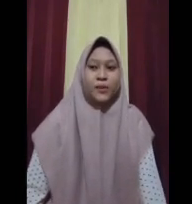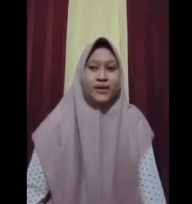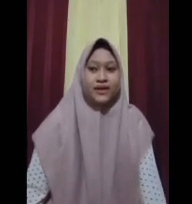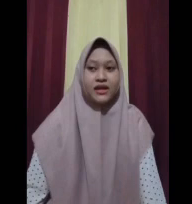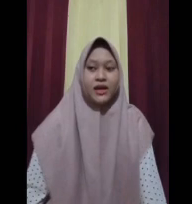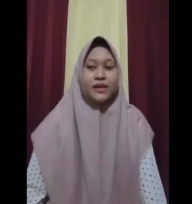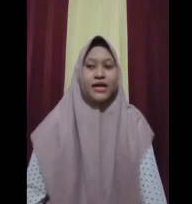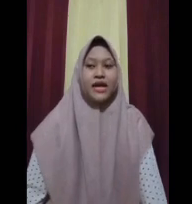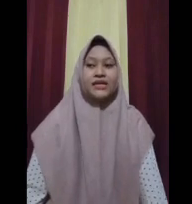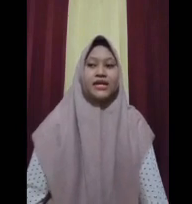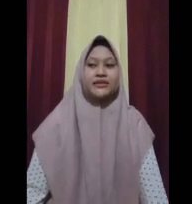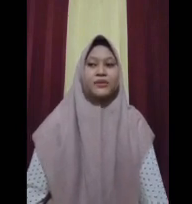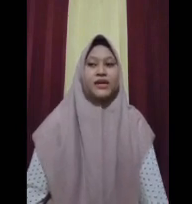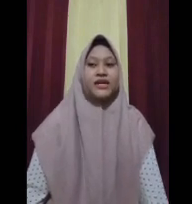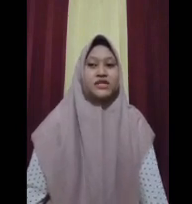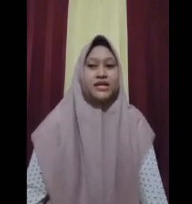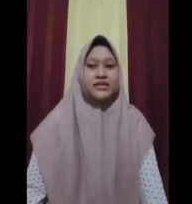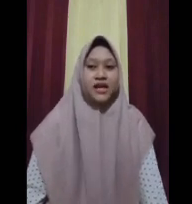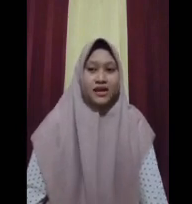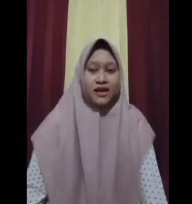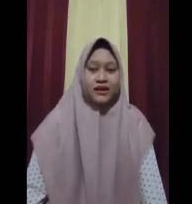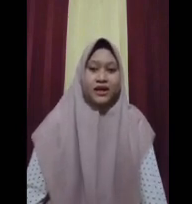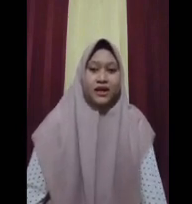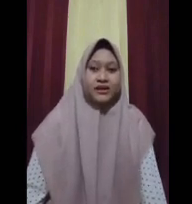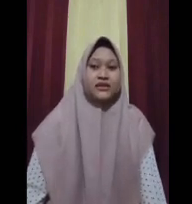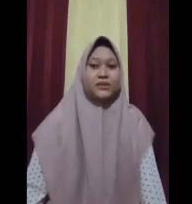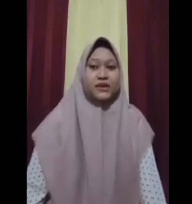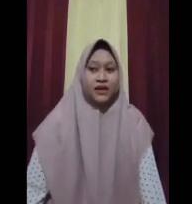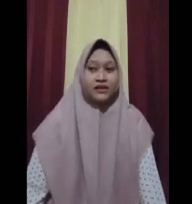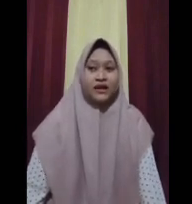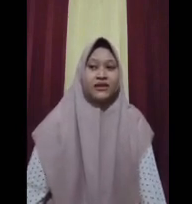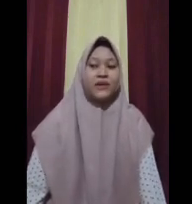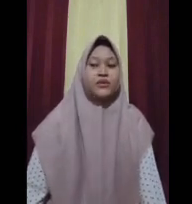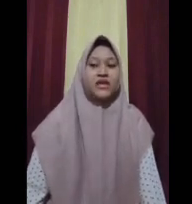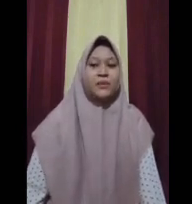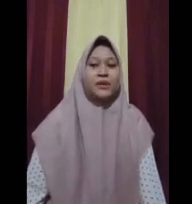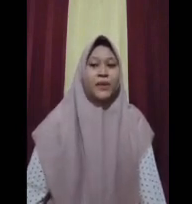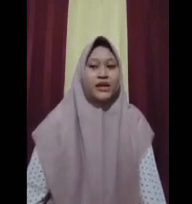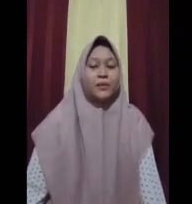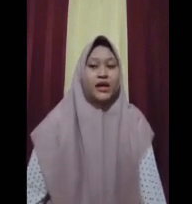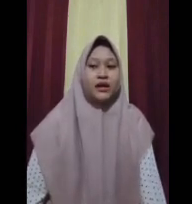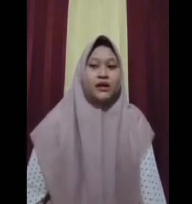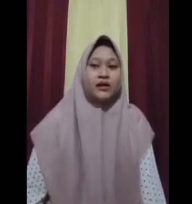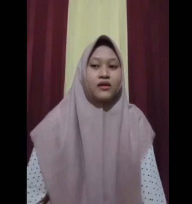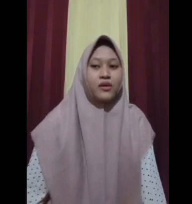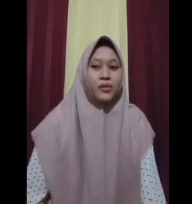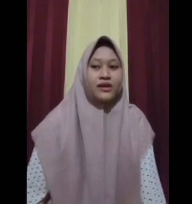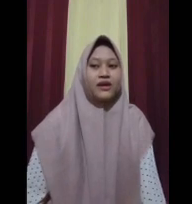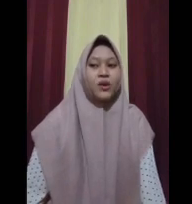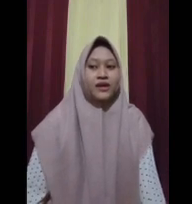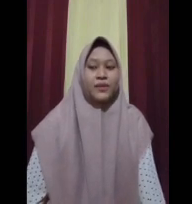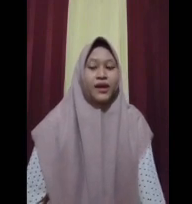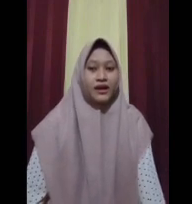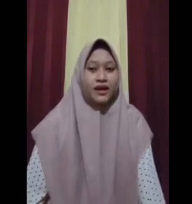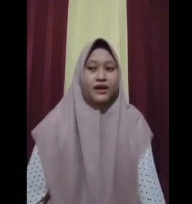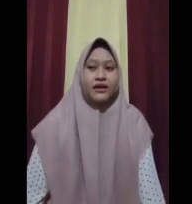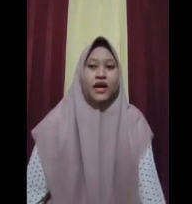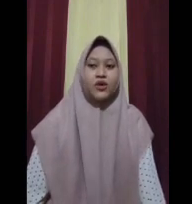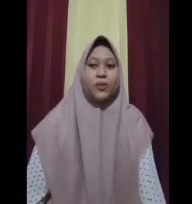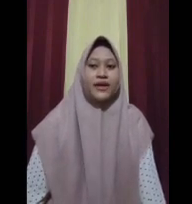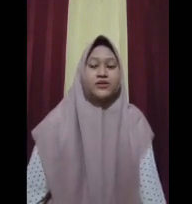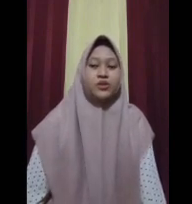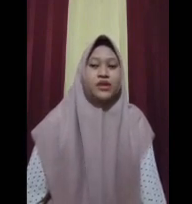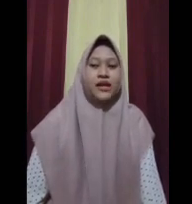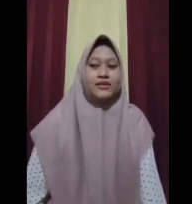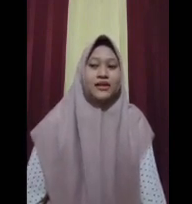tanda kehormatan, barangkali terlihat sebagai isyarat hormat. Dia tetap dia berusaha menempatkan para korban dan keluarga mereka